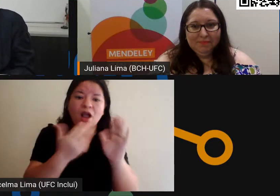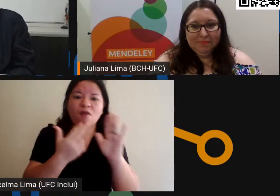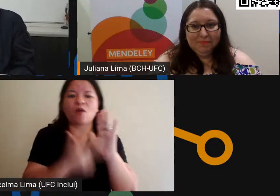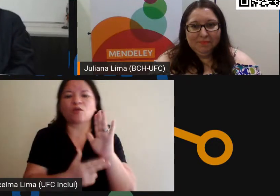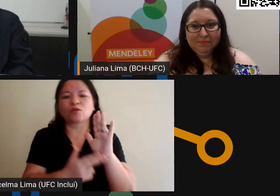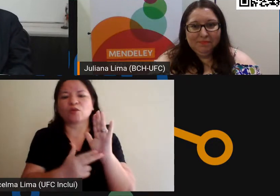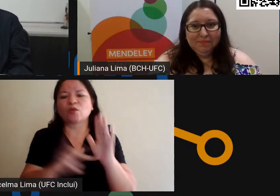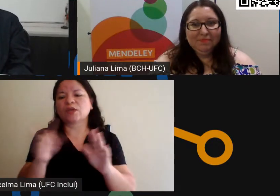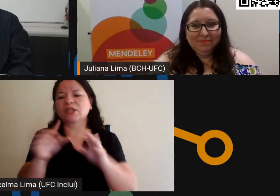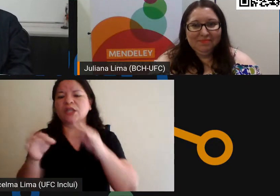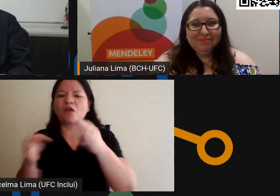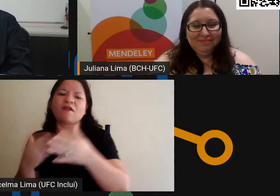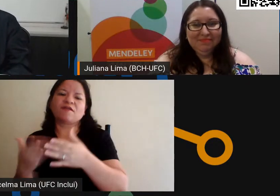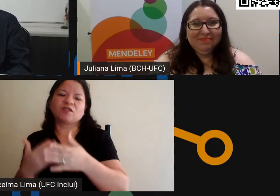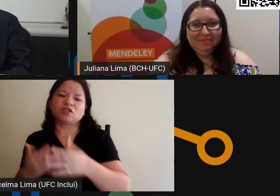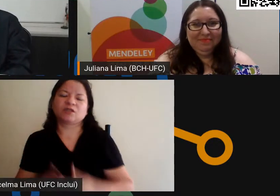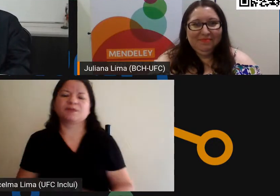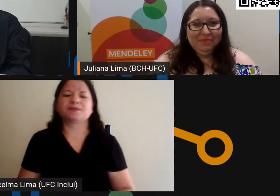revistas.